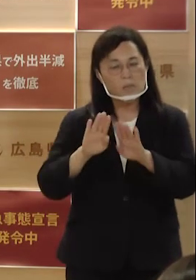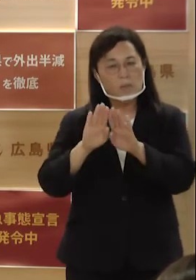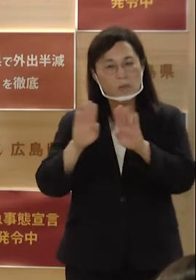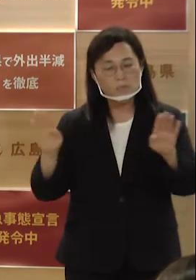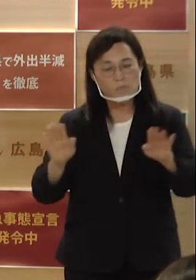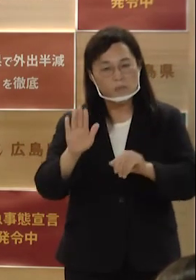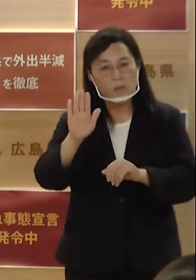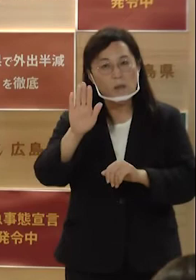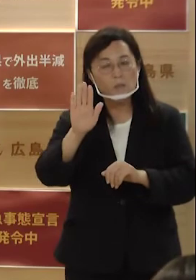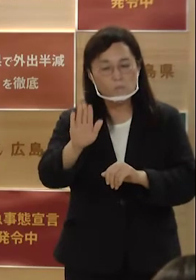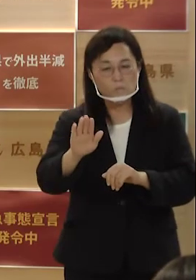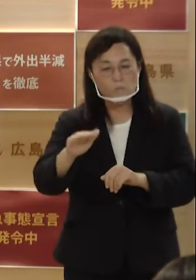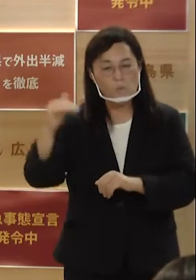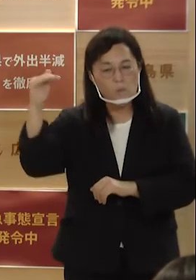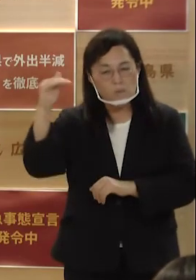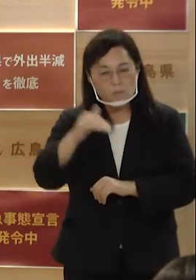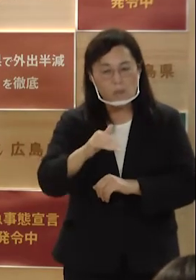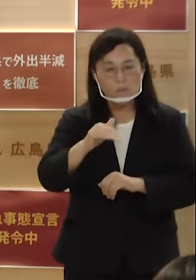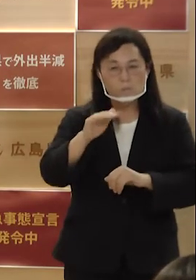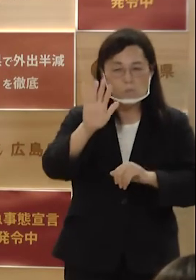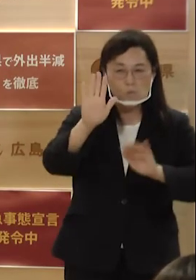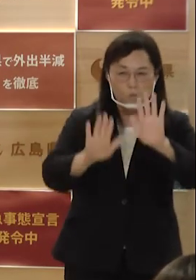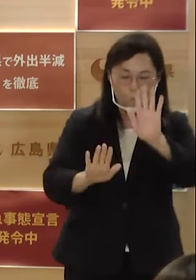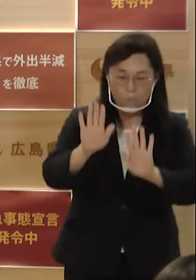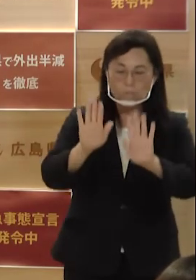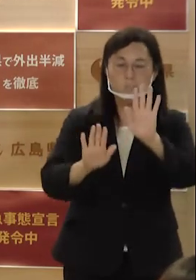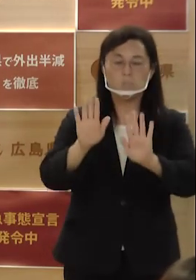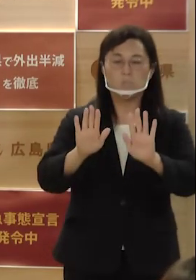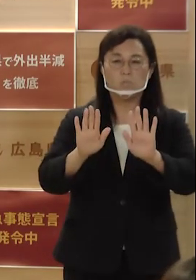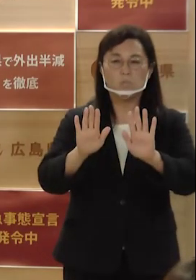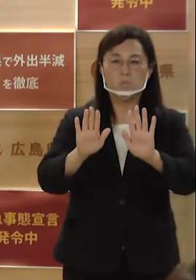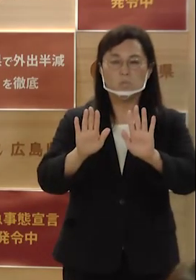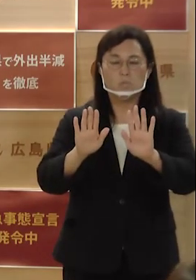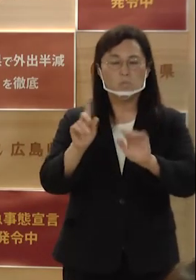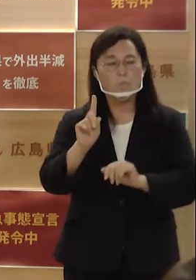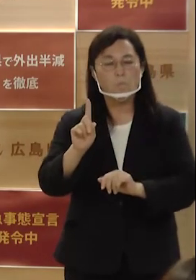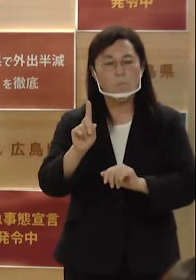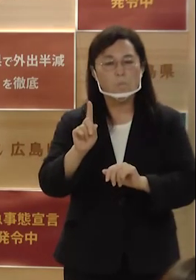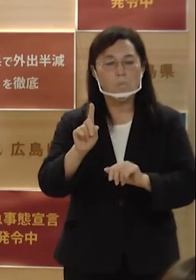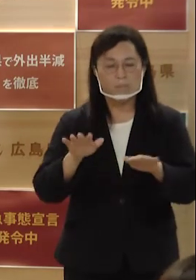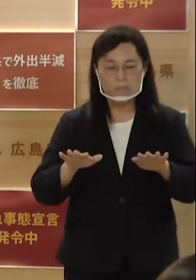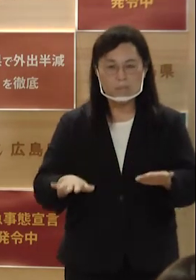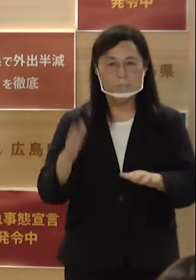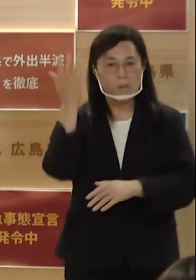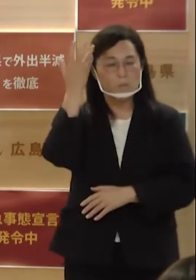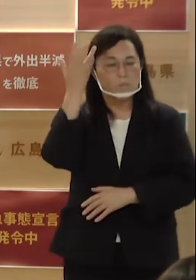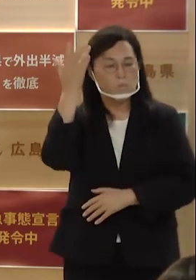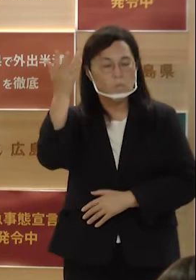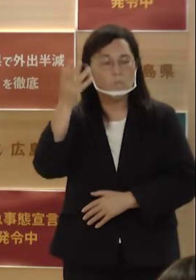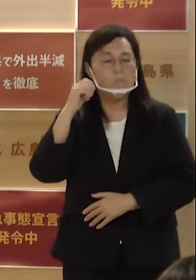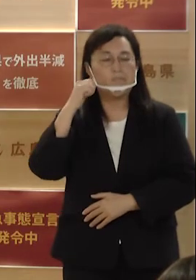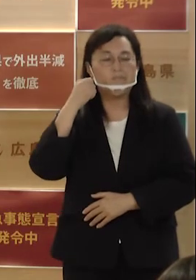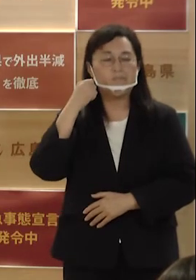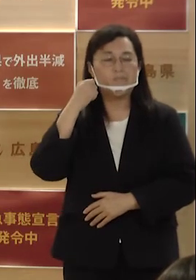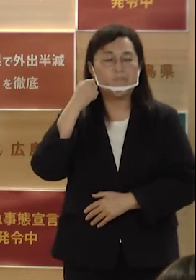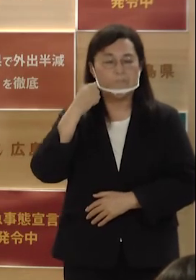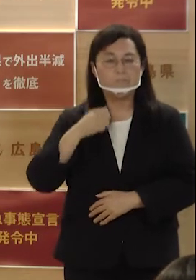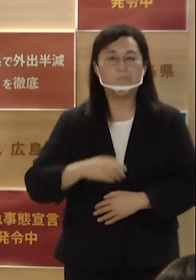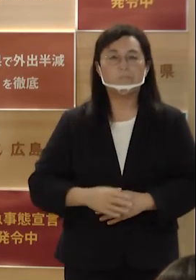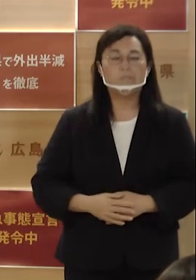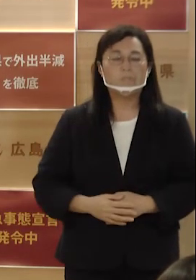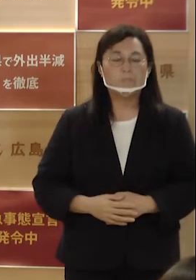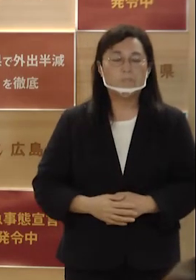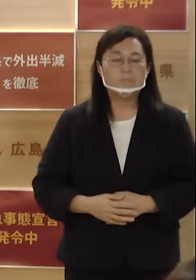ペースで下がっていくのかということが、ちょっと今、予測がしにくい状況になっています。で、もっと言うとです